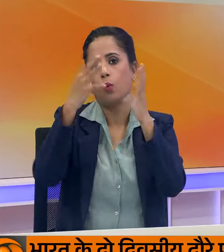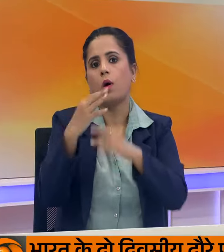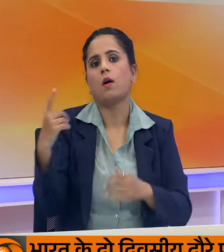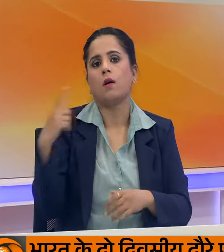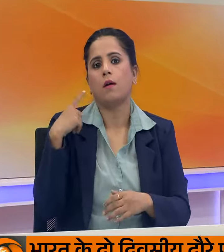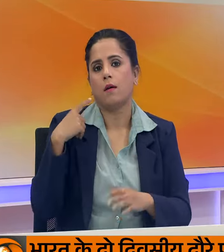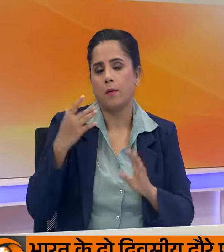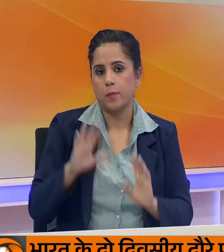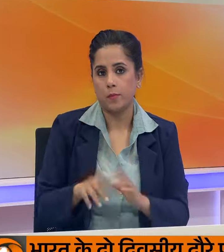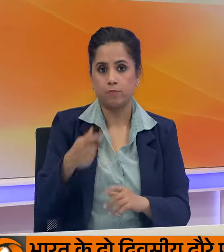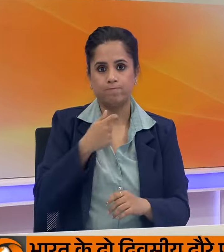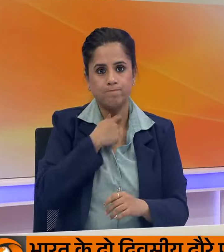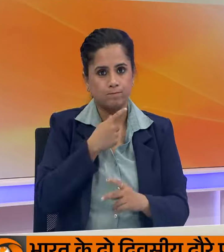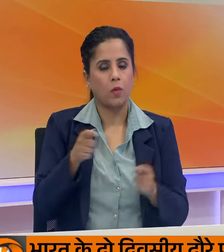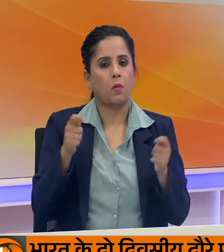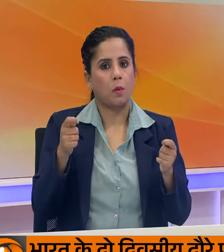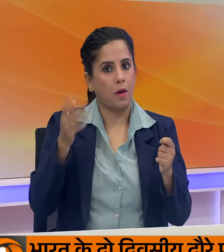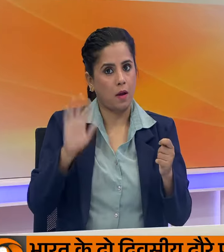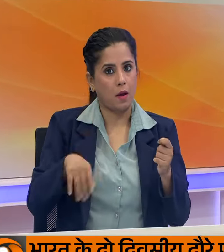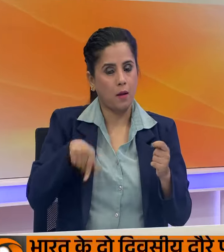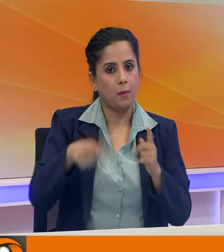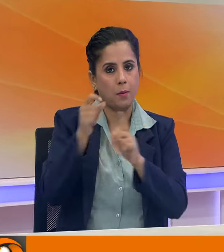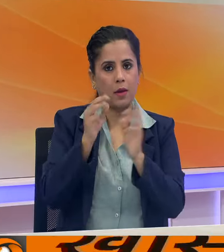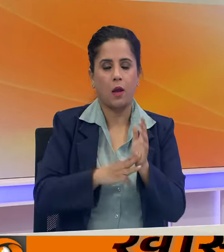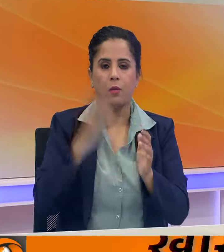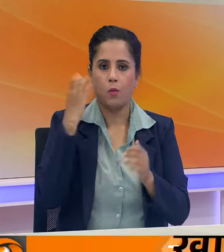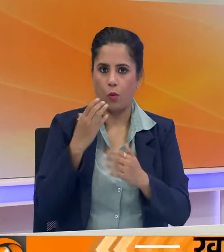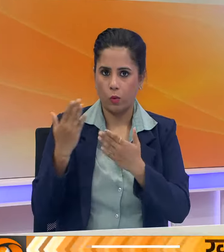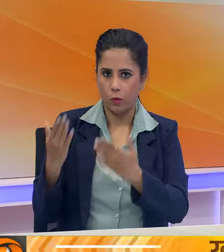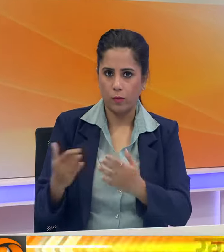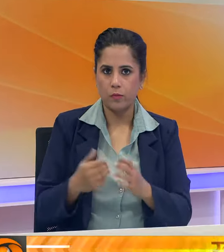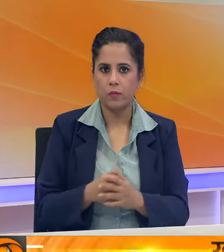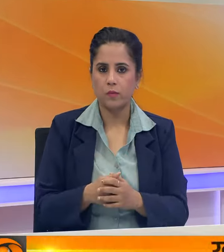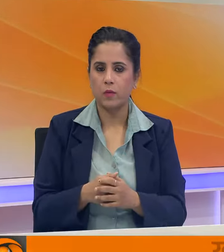दरिंग इनम प्राइम मिनिस्टर मोद